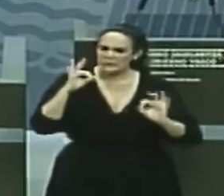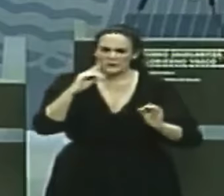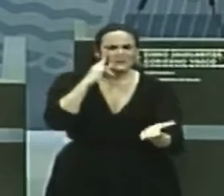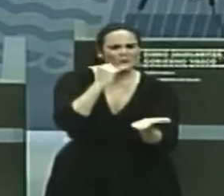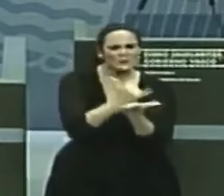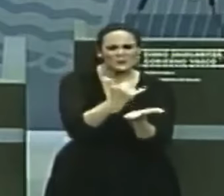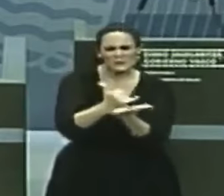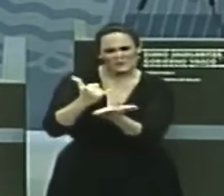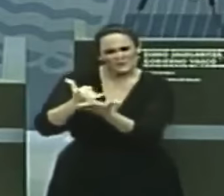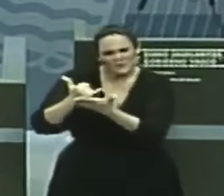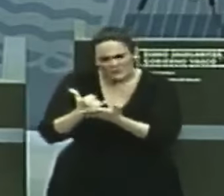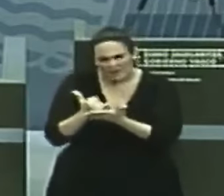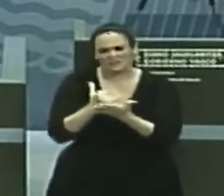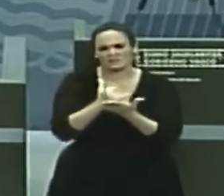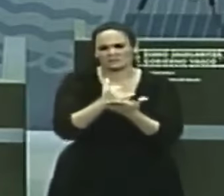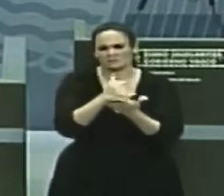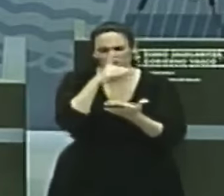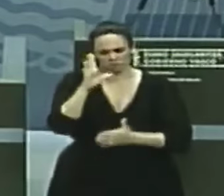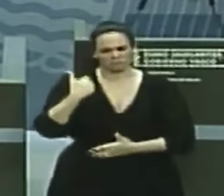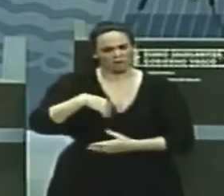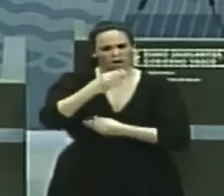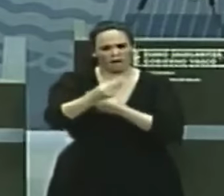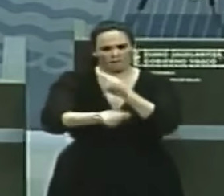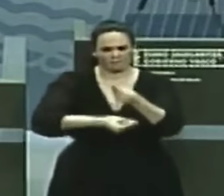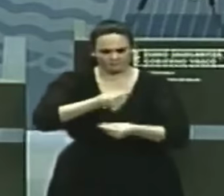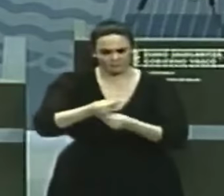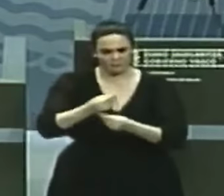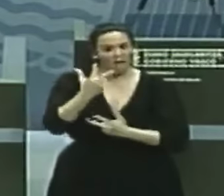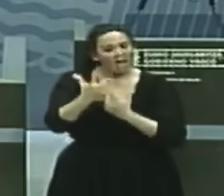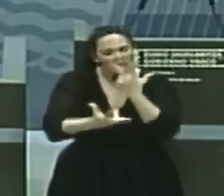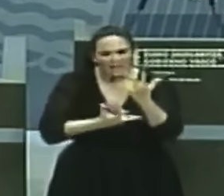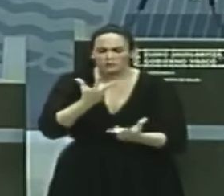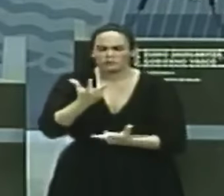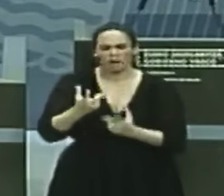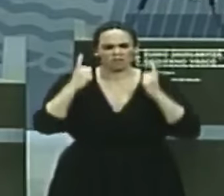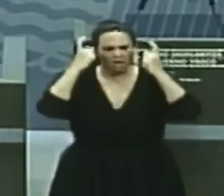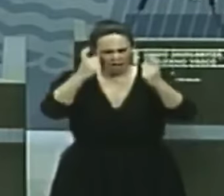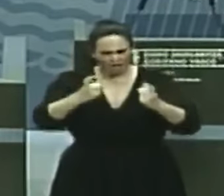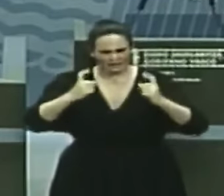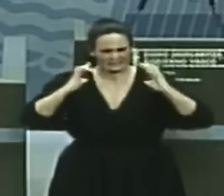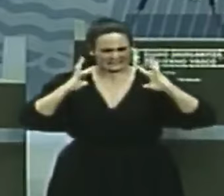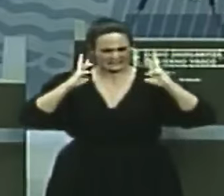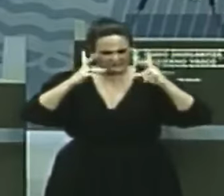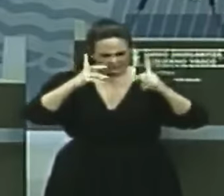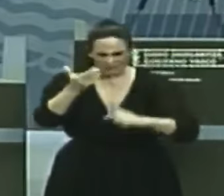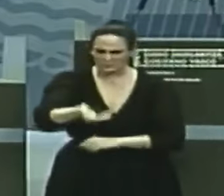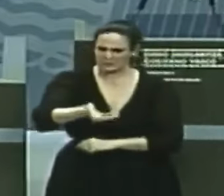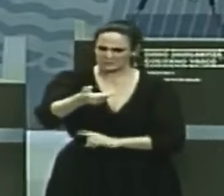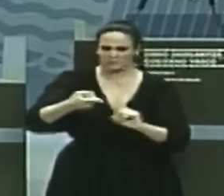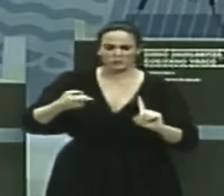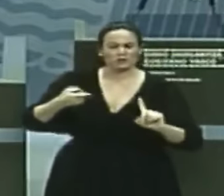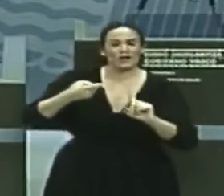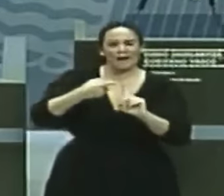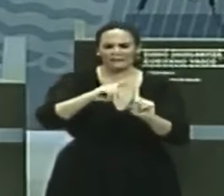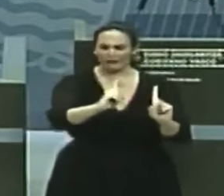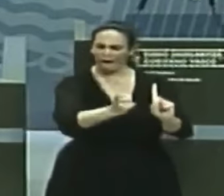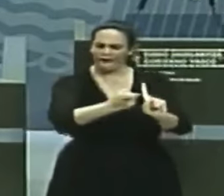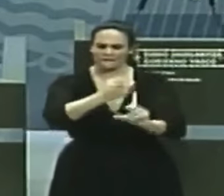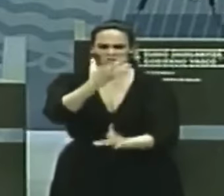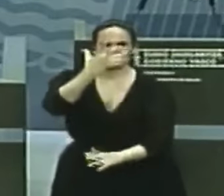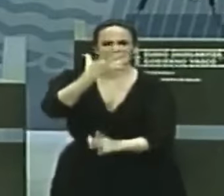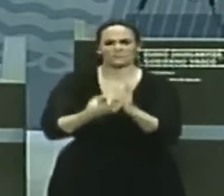por millón de habitantes euskadi sigue haciendo un esfuerzo importante en la detección precoz siguiendo la